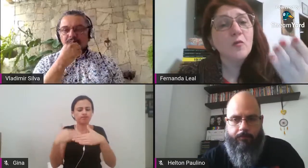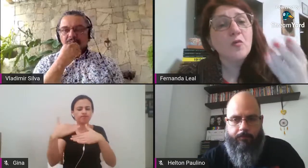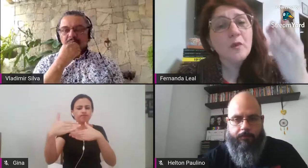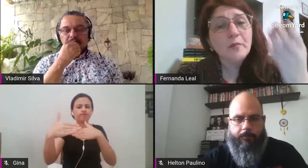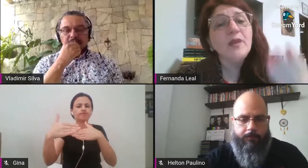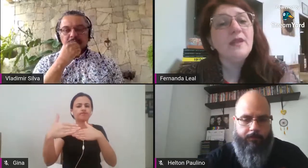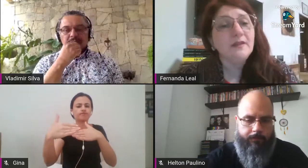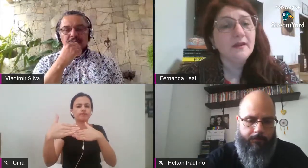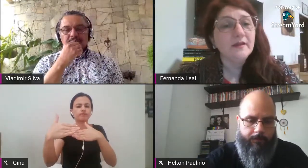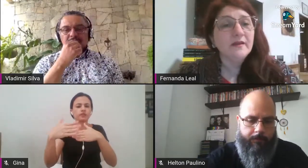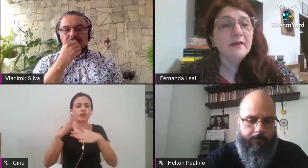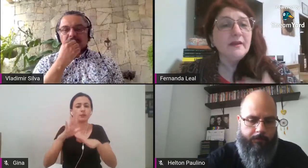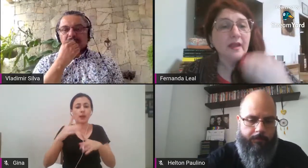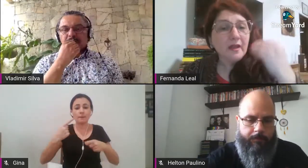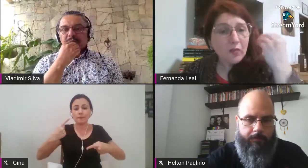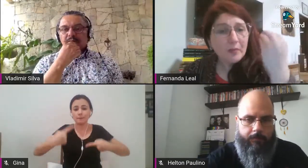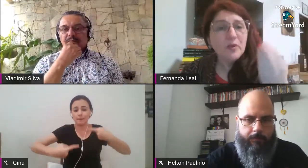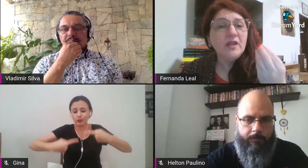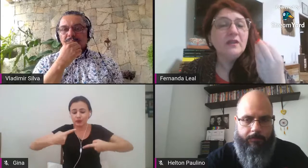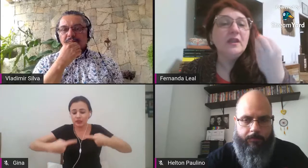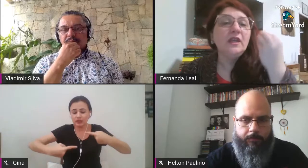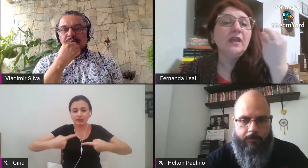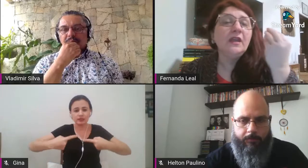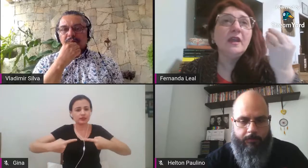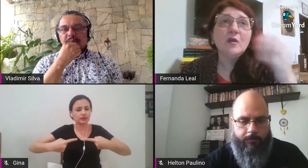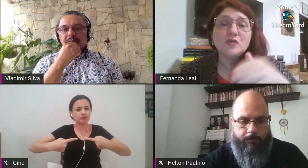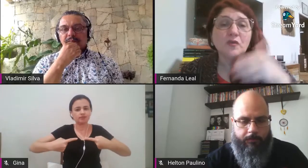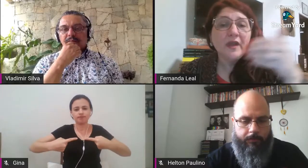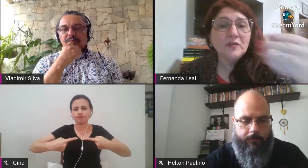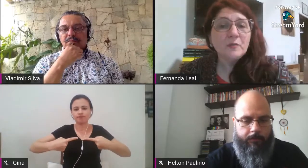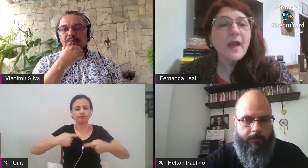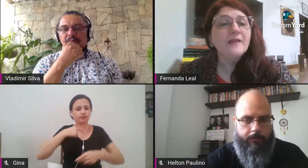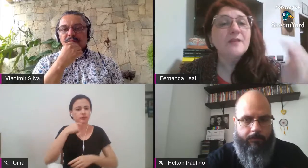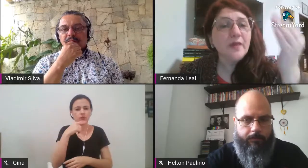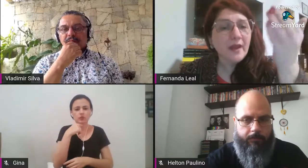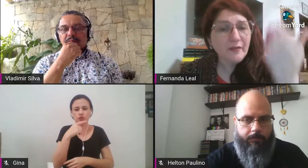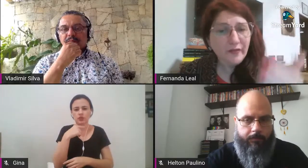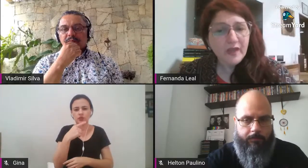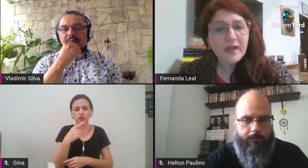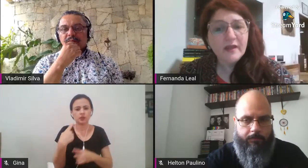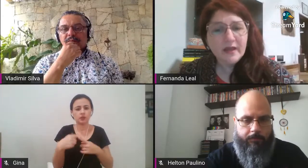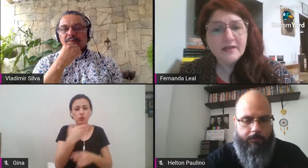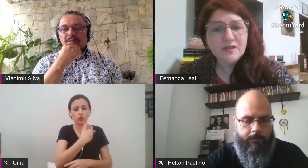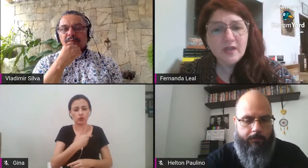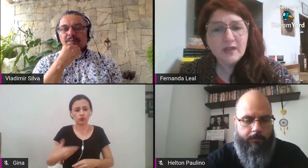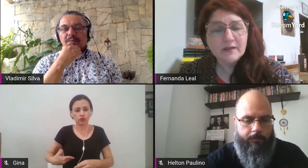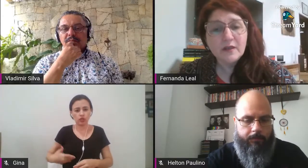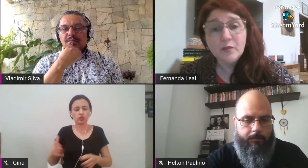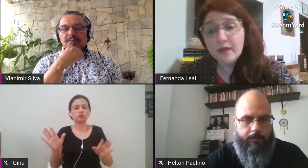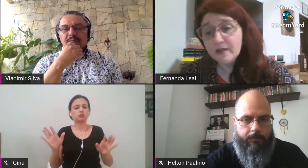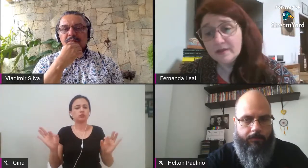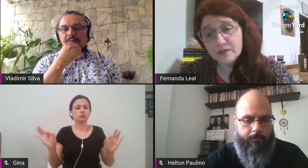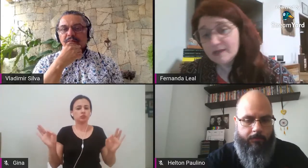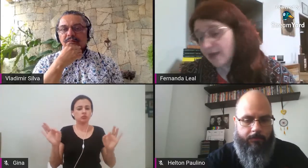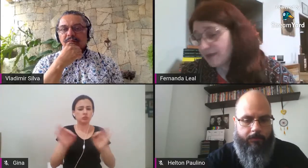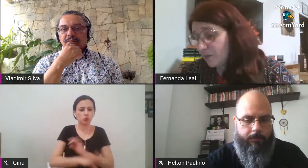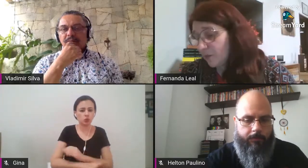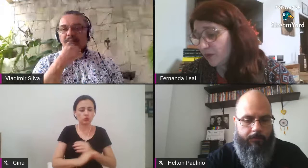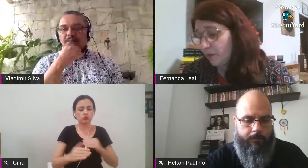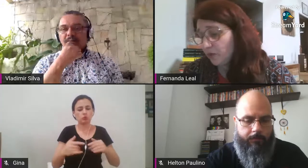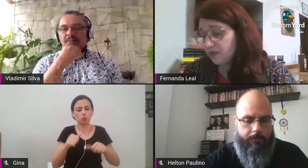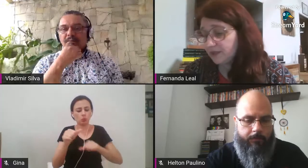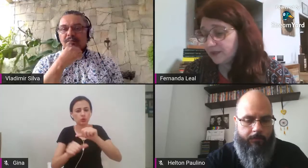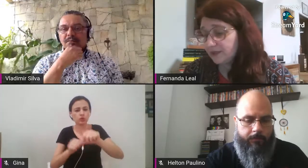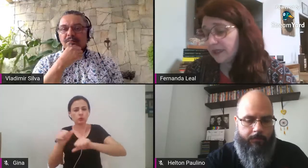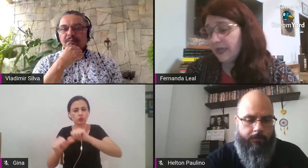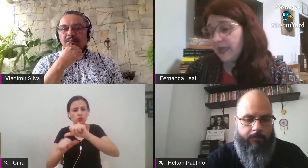gente teve momentos de avanço, mas elas não se consolidaram como uma política, né? Uma política que os governos passam e ela